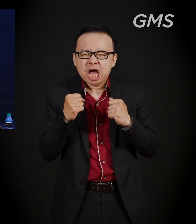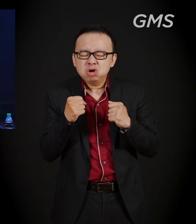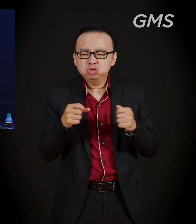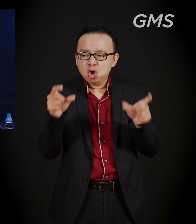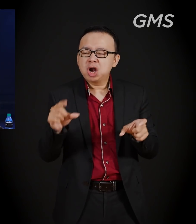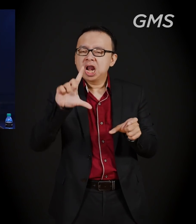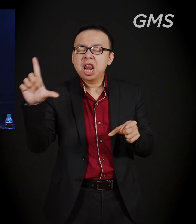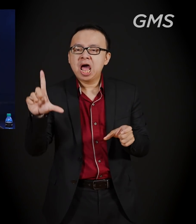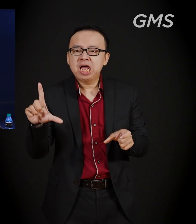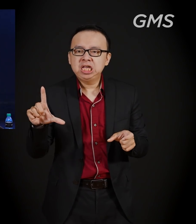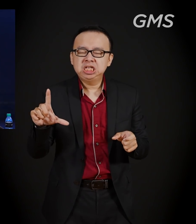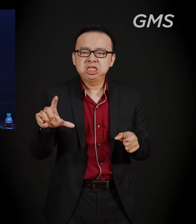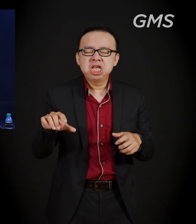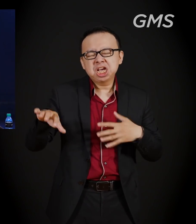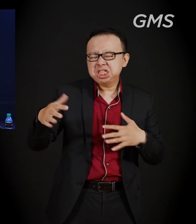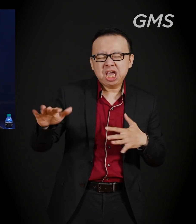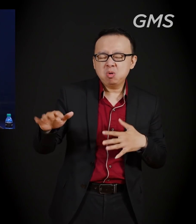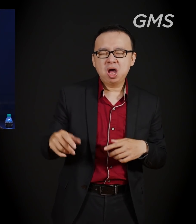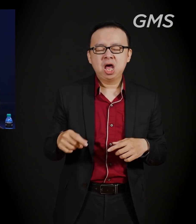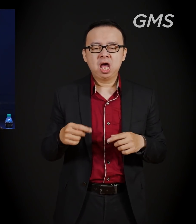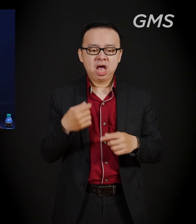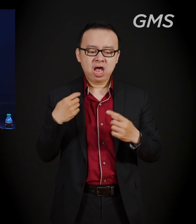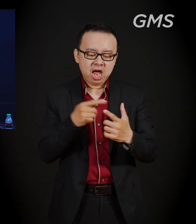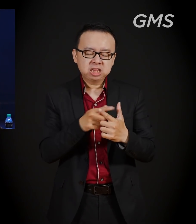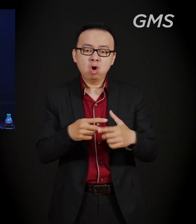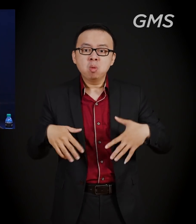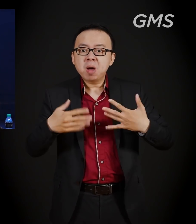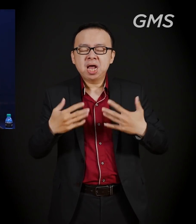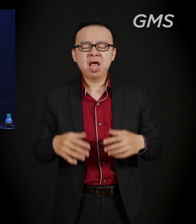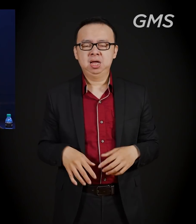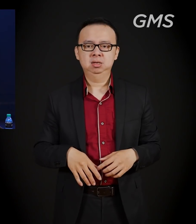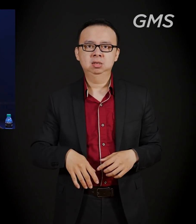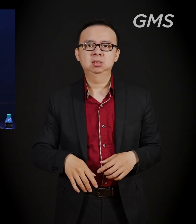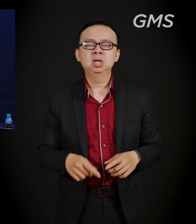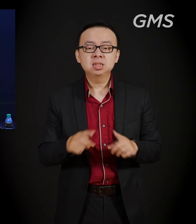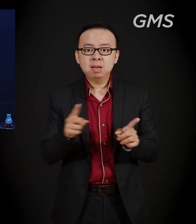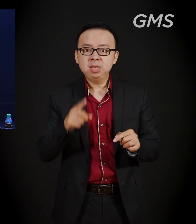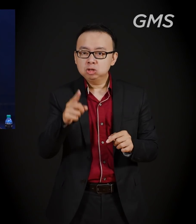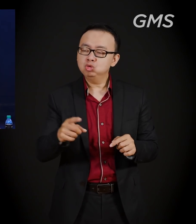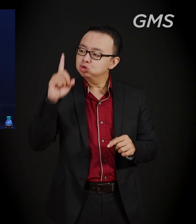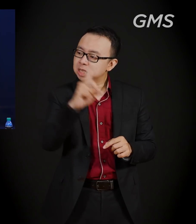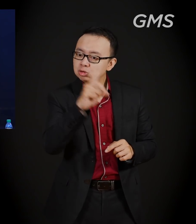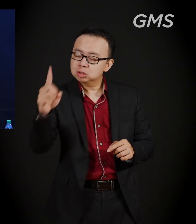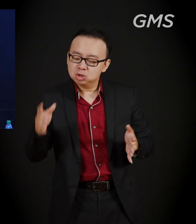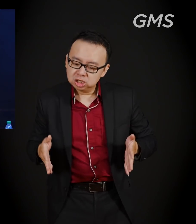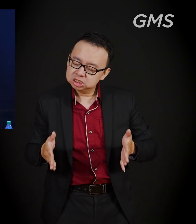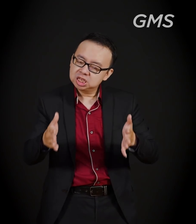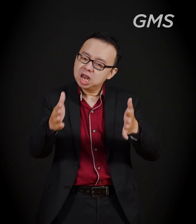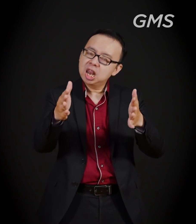tidak memberitakan padahal itu satu-satunya jalan orang menuju surga rumah Bapa yang kekal.